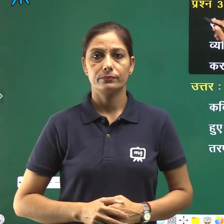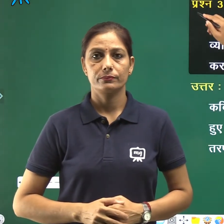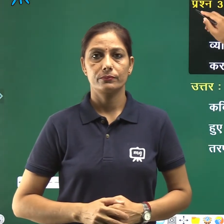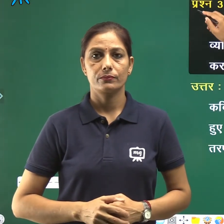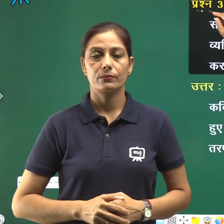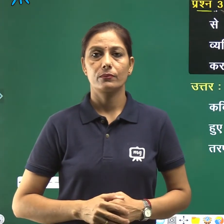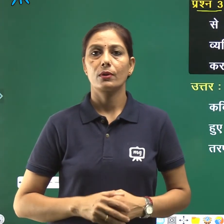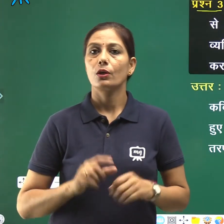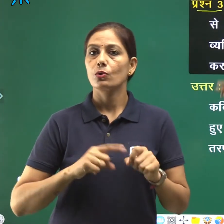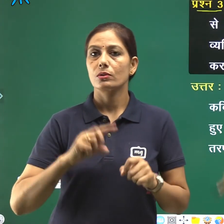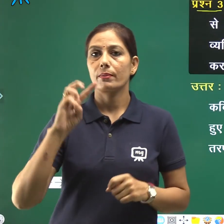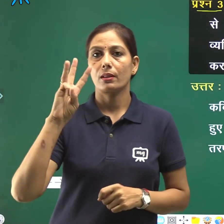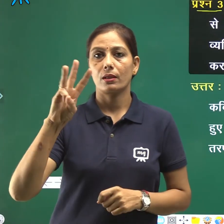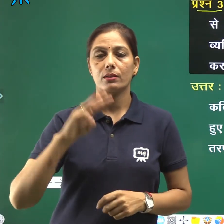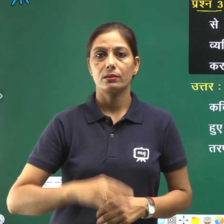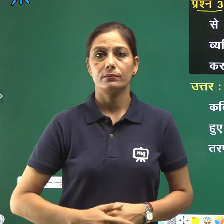प्रश्न 3,